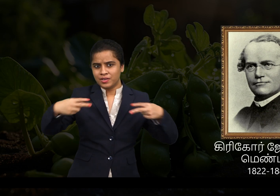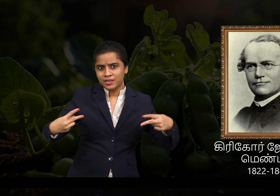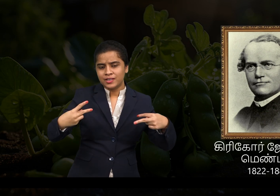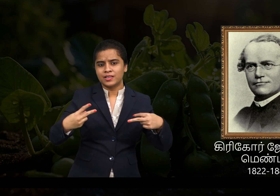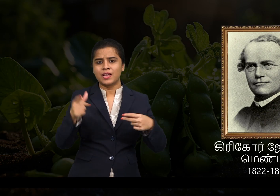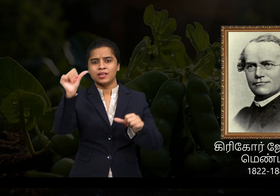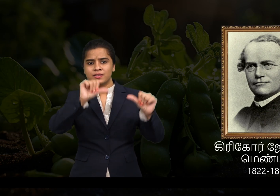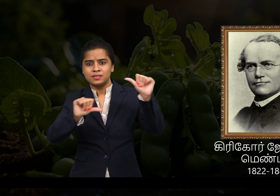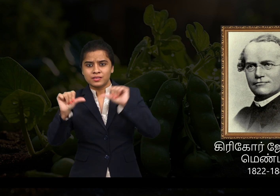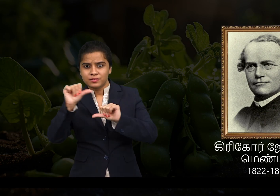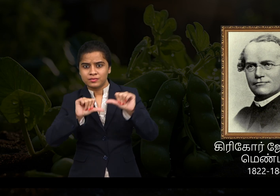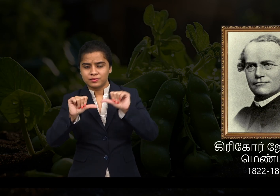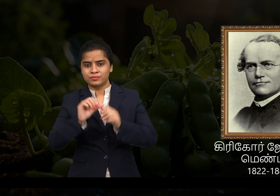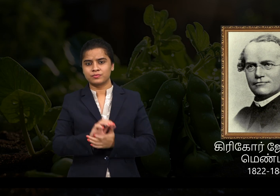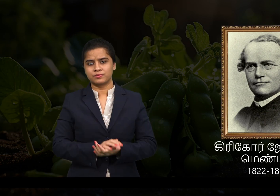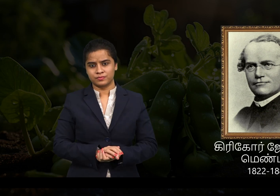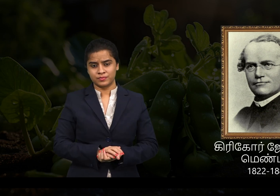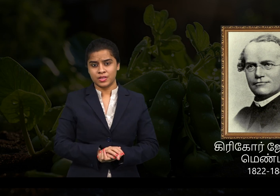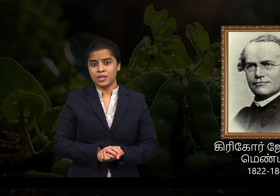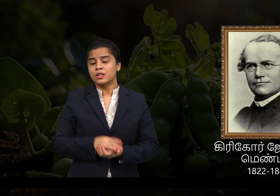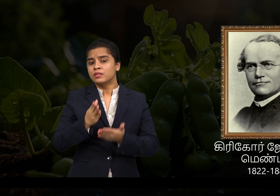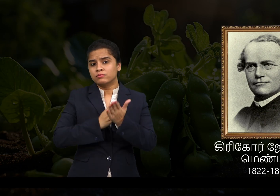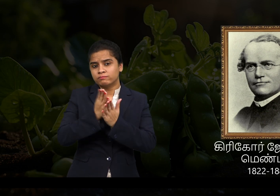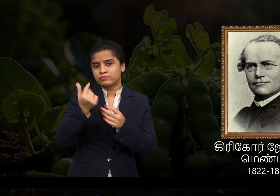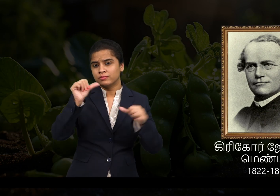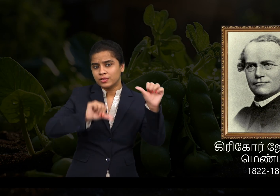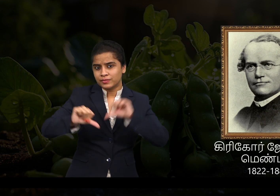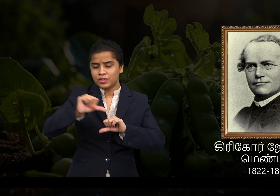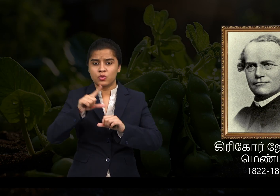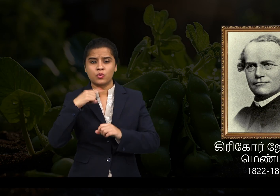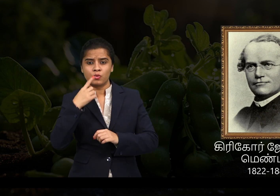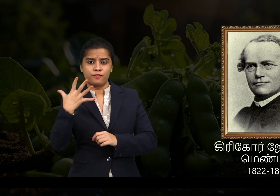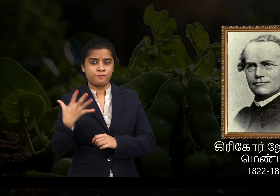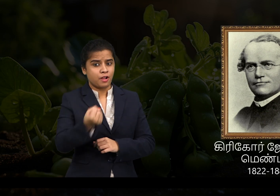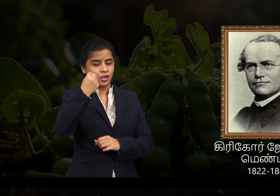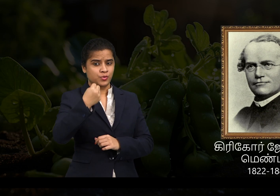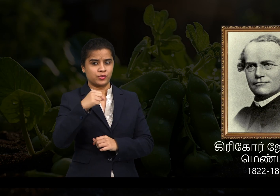தனது சோதனைகள் மூலம் பரம்பரை அடிப்படை கொள்கைகளை கண்டுபிடித்தார்.